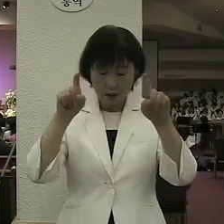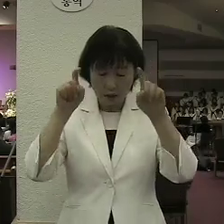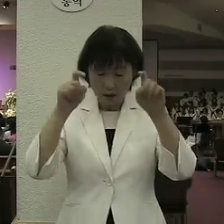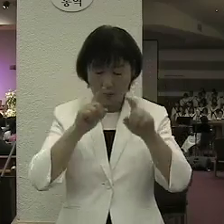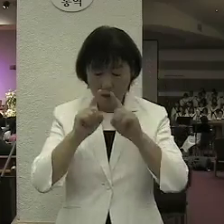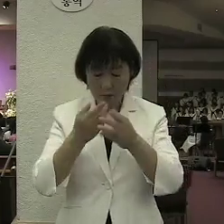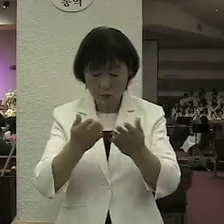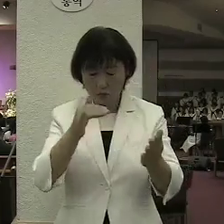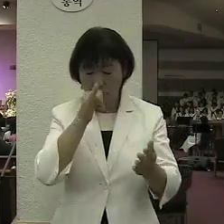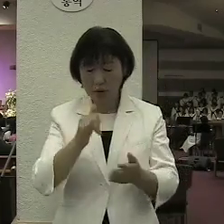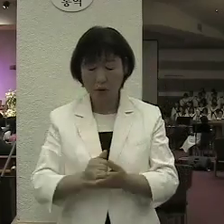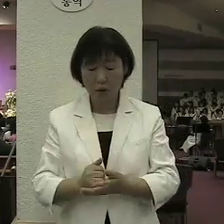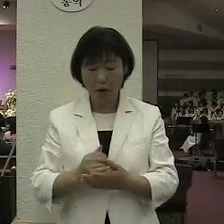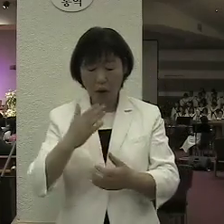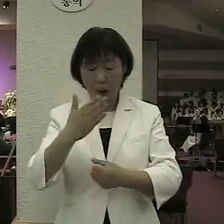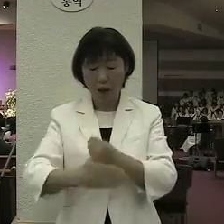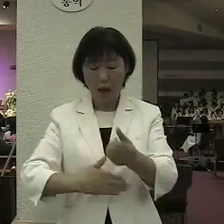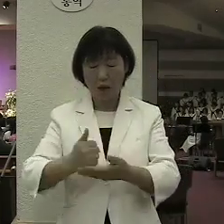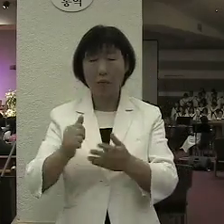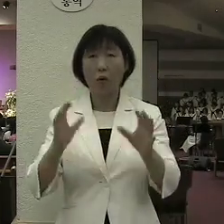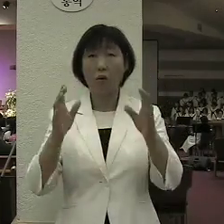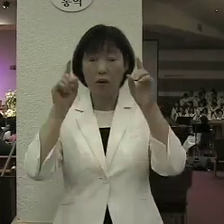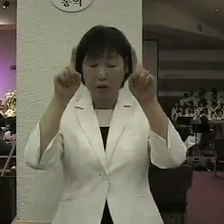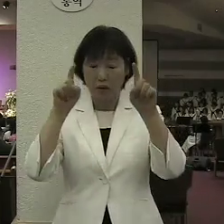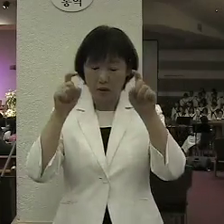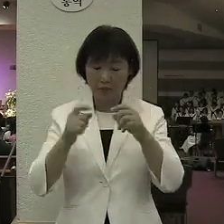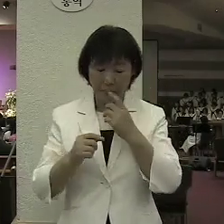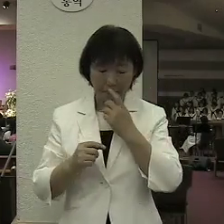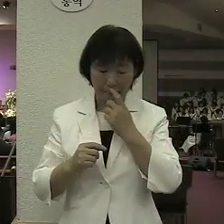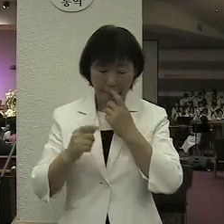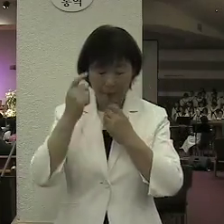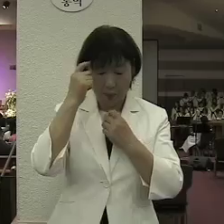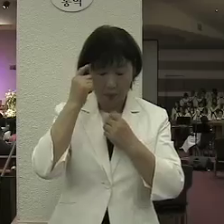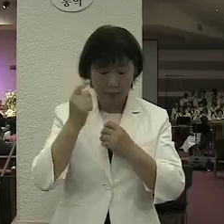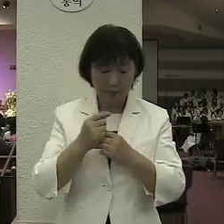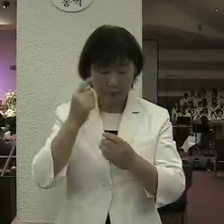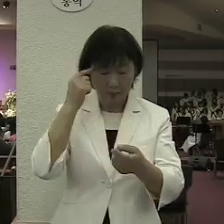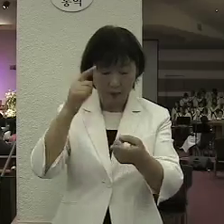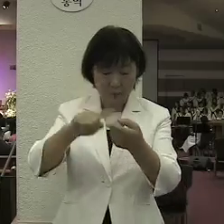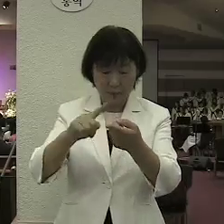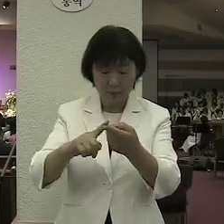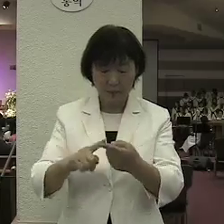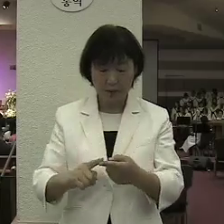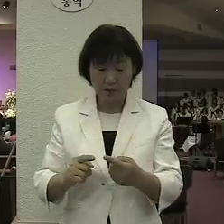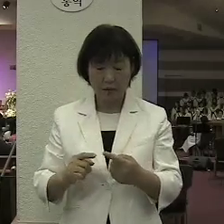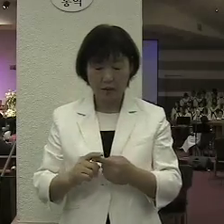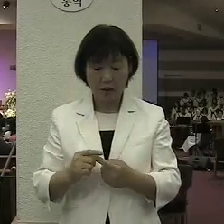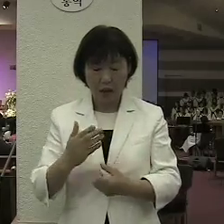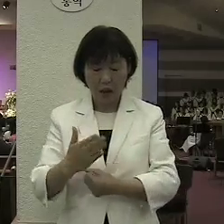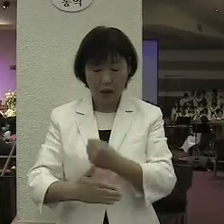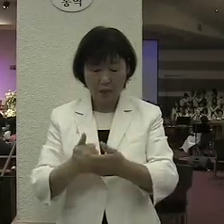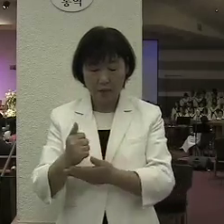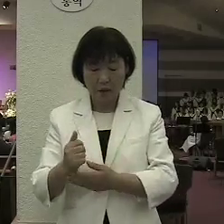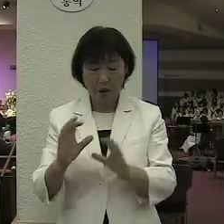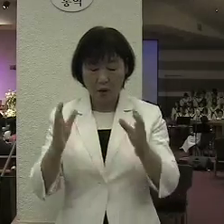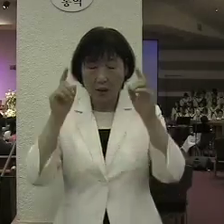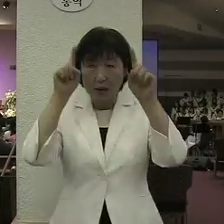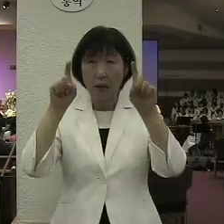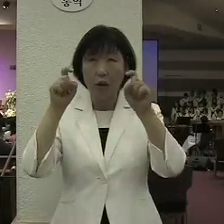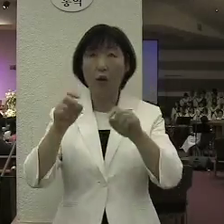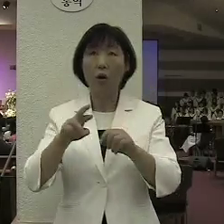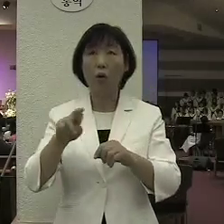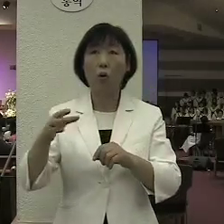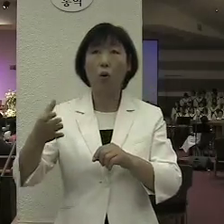그때 5절 말씀을 보니까 천군 천사 중에 거기 성경에 보면 장로 중에 하나가 하늘에 있는 장로 중에 하나가 말을